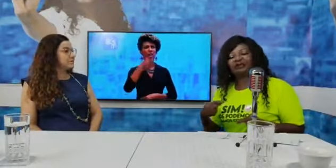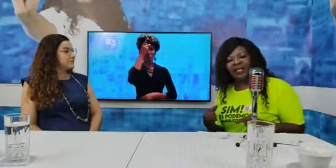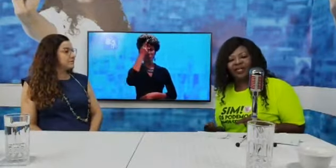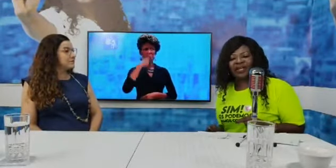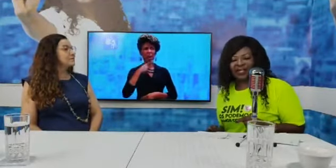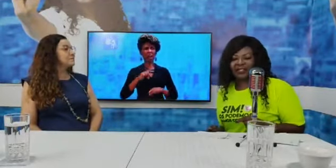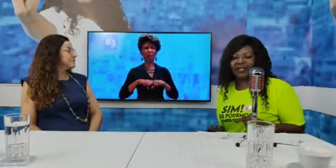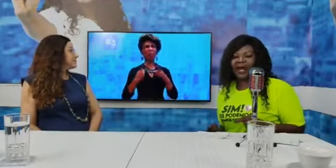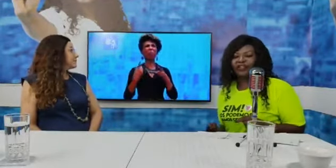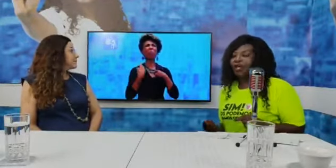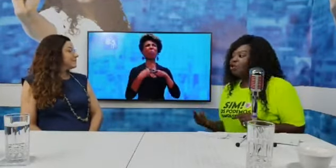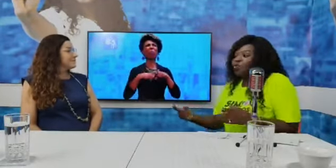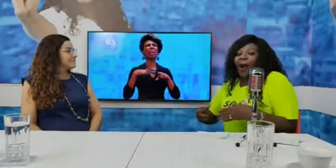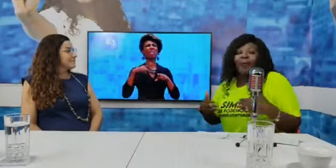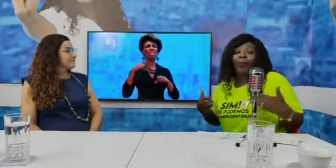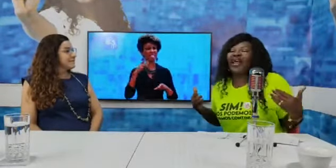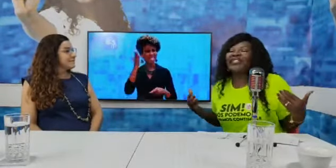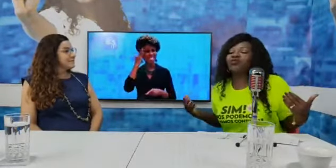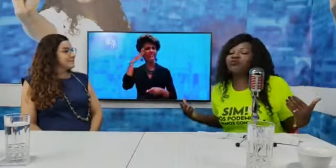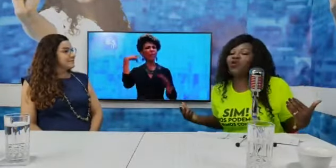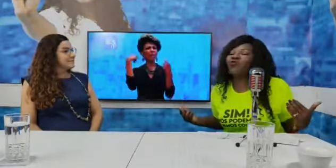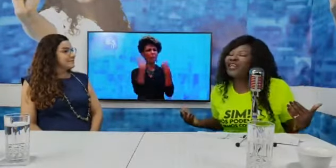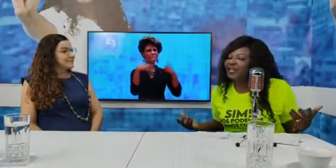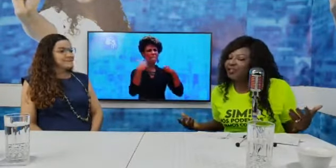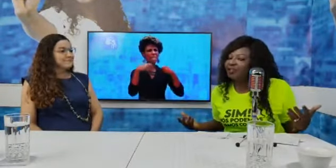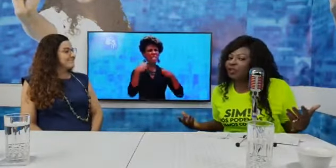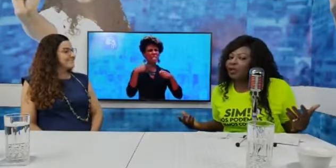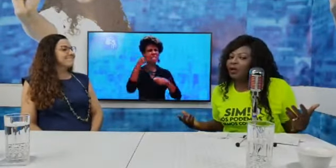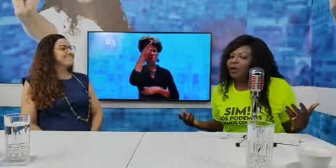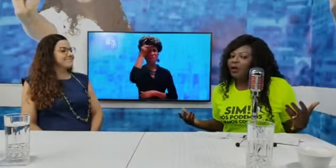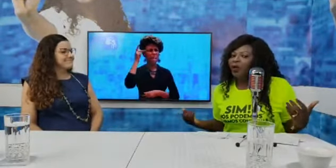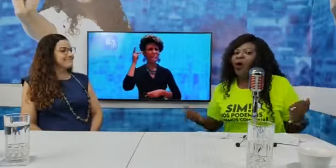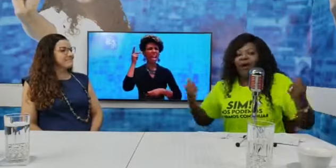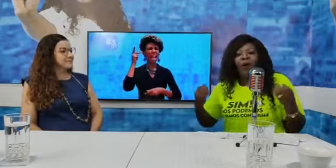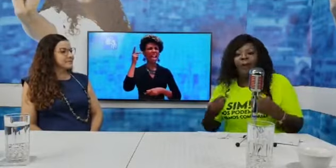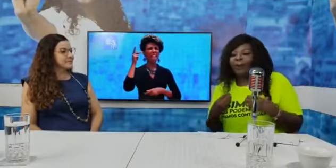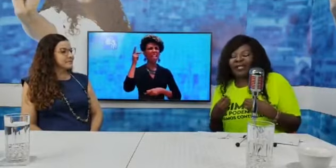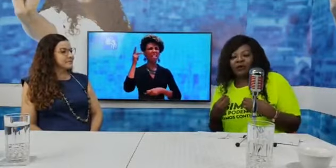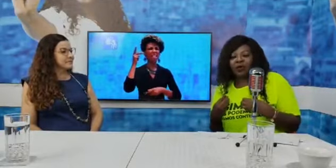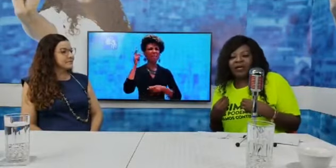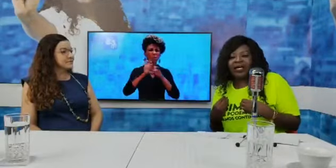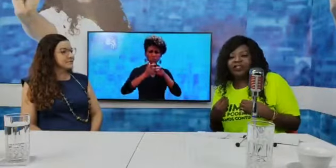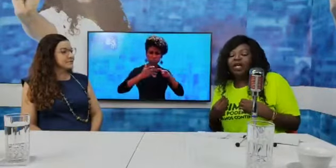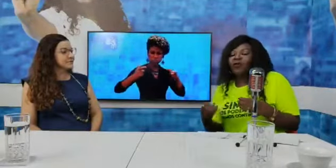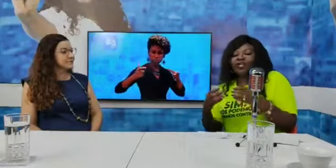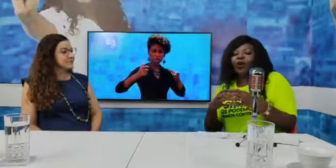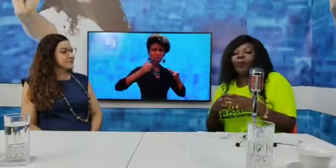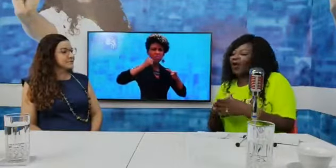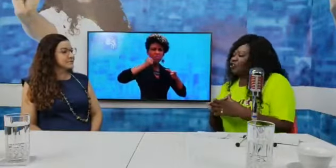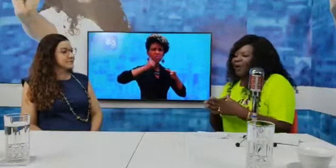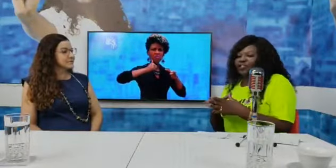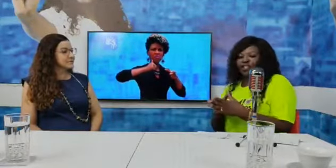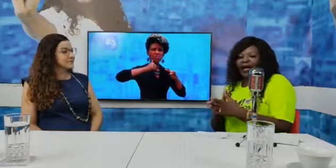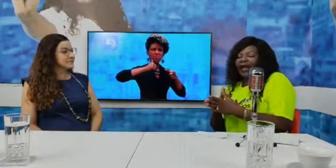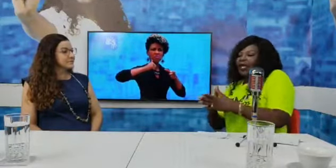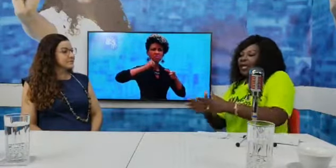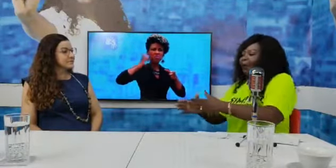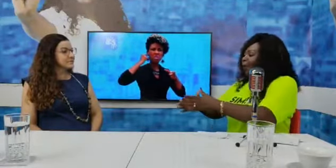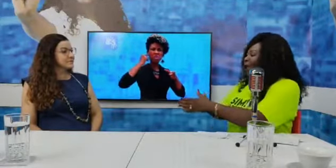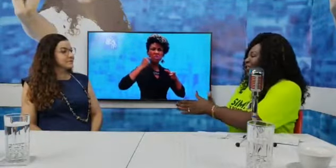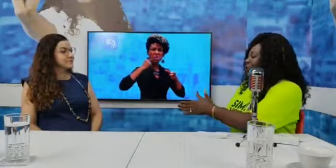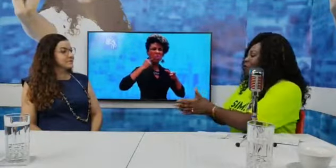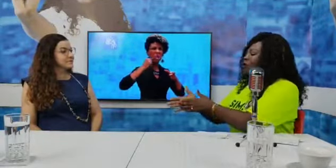se entende a necessidade de uma população tão grande... Uma população tão grande, você não pode imaginar